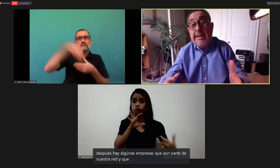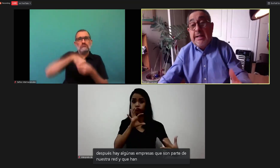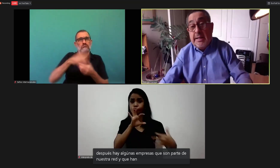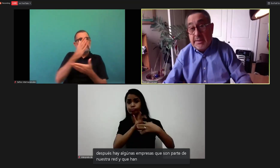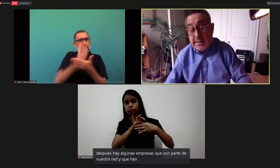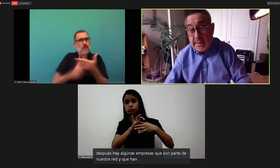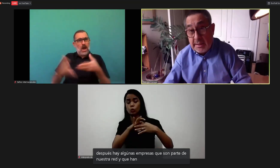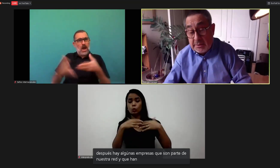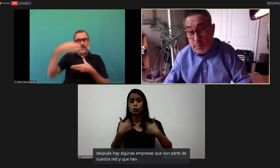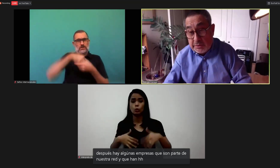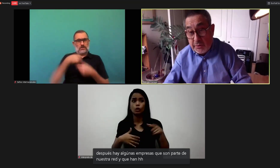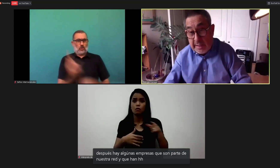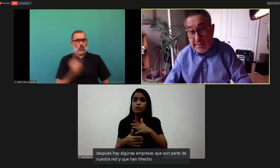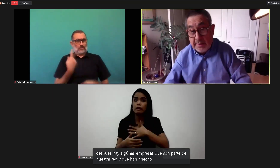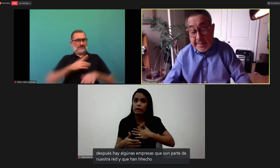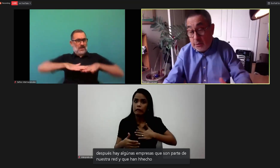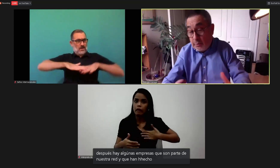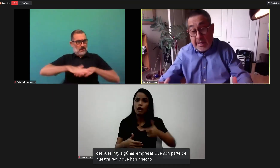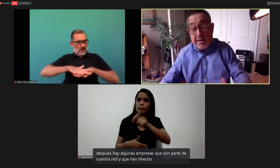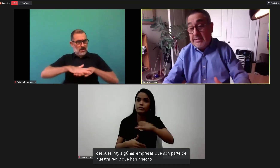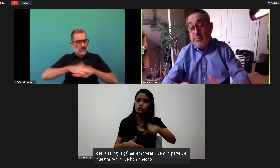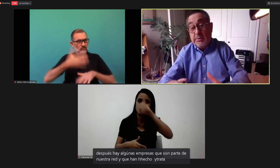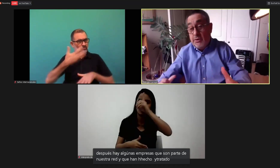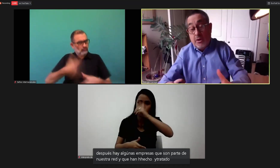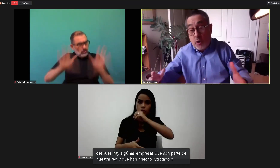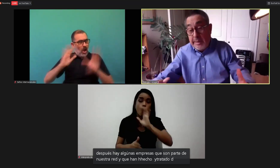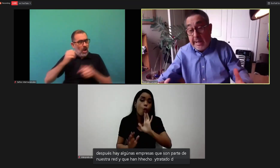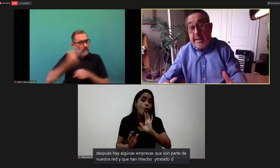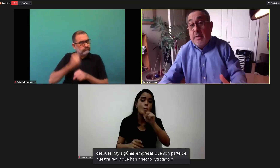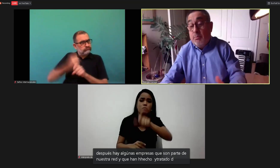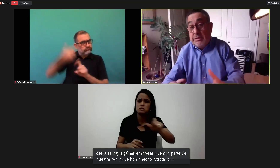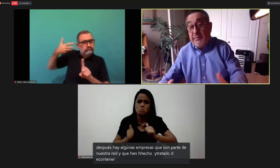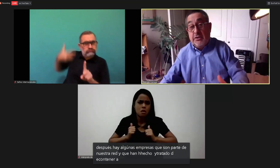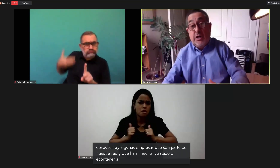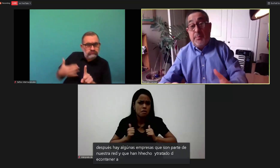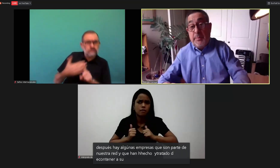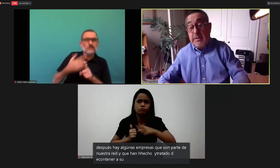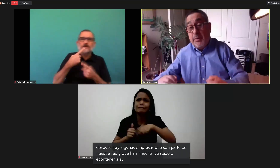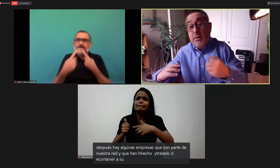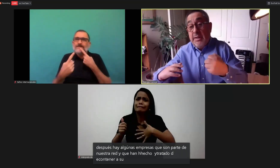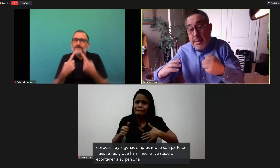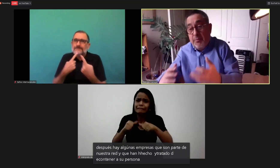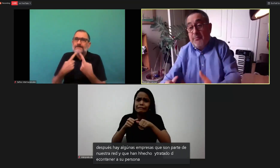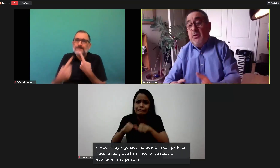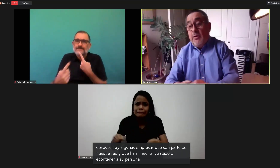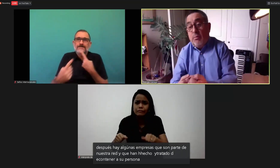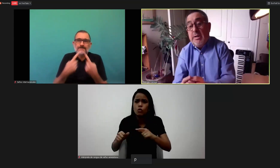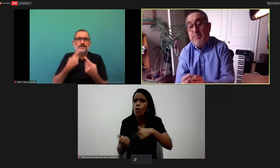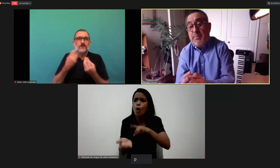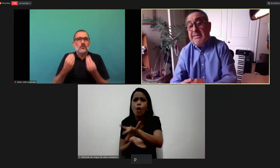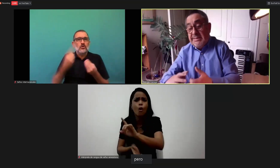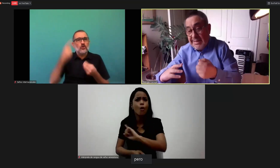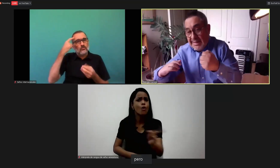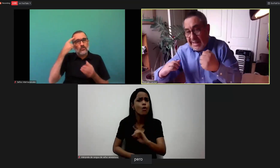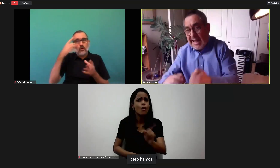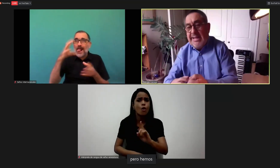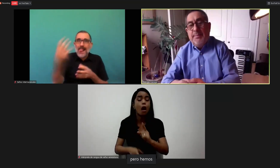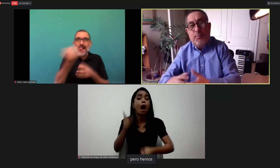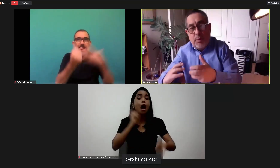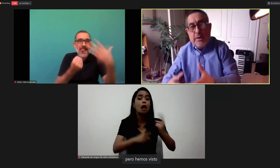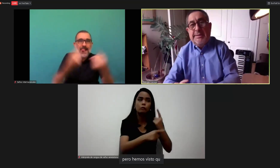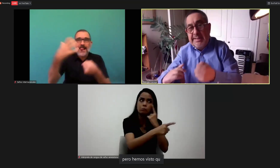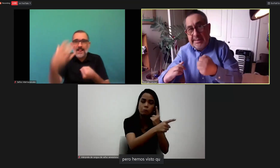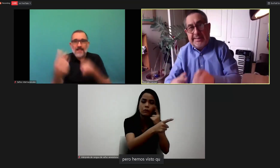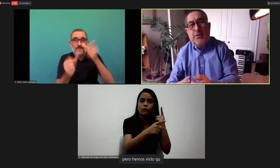de contener a su personal. Esto daba la situación económica que muchas veces no les permite, pero hemos visto que algunas empresas